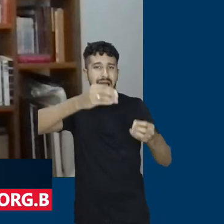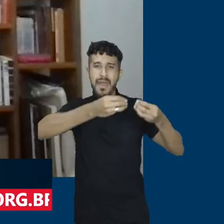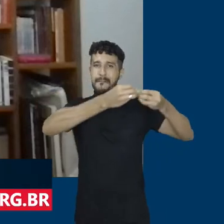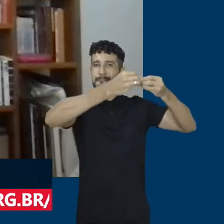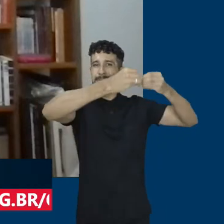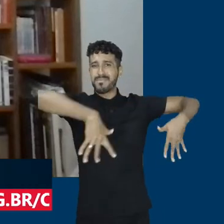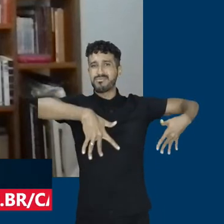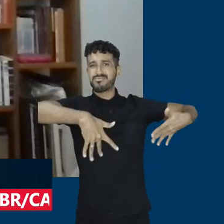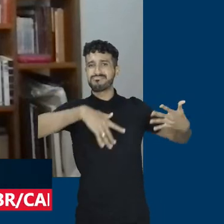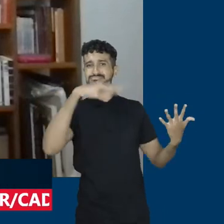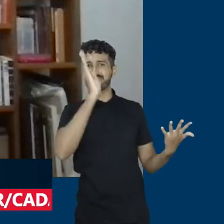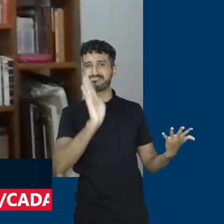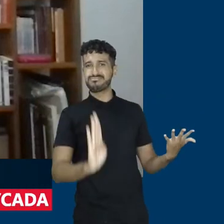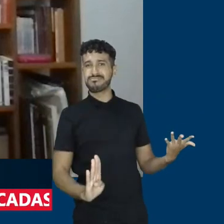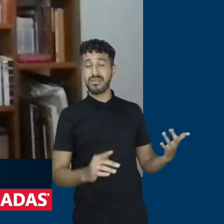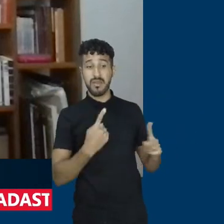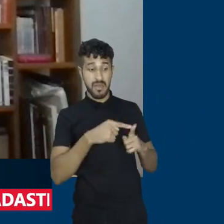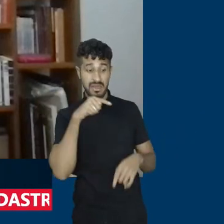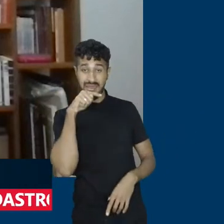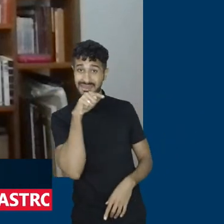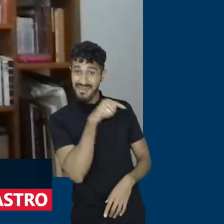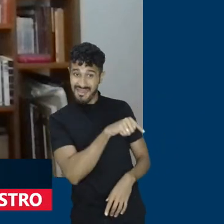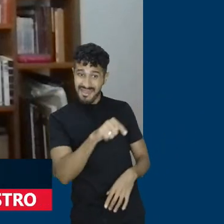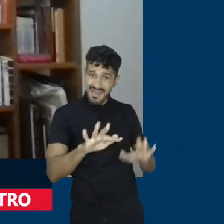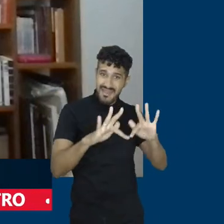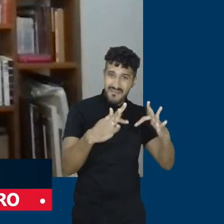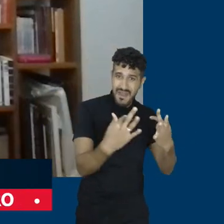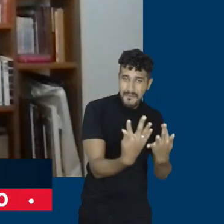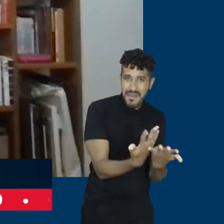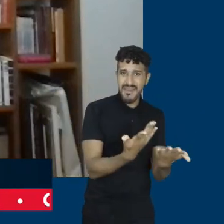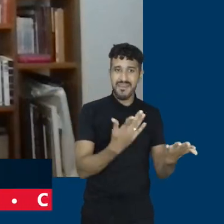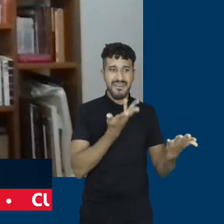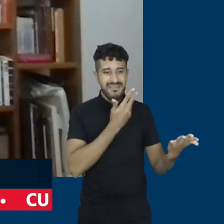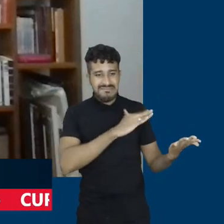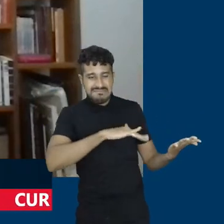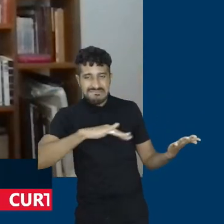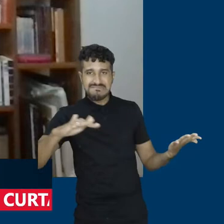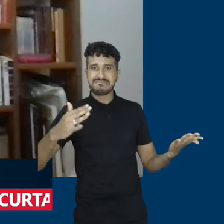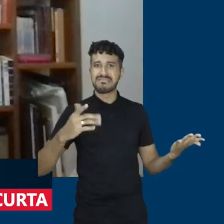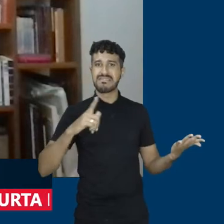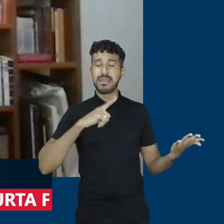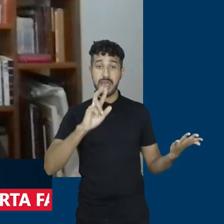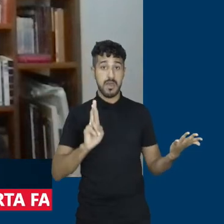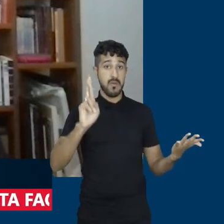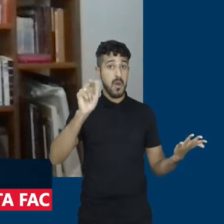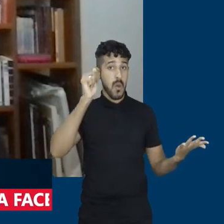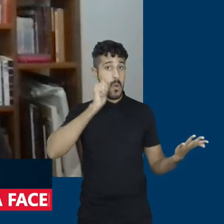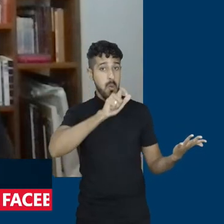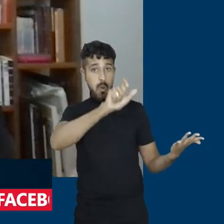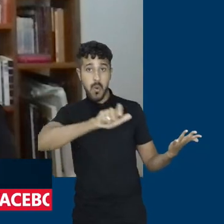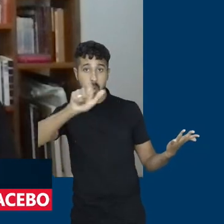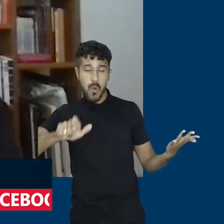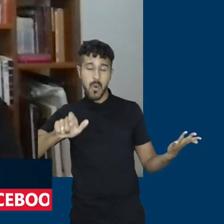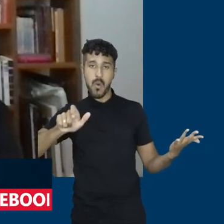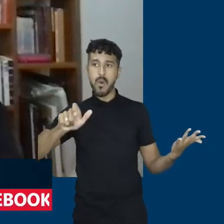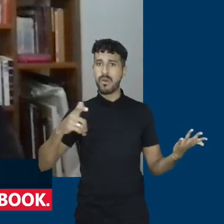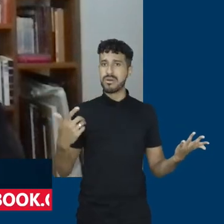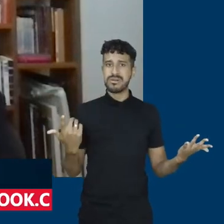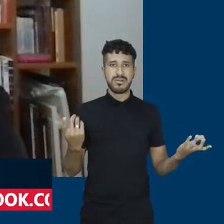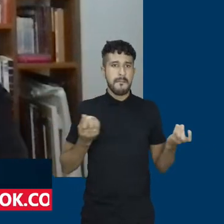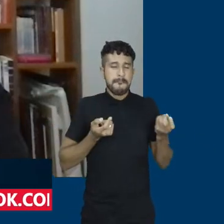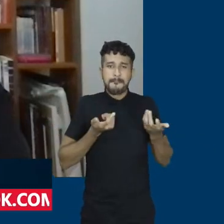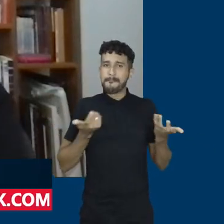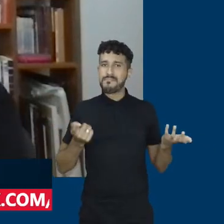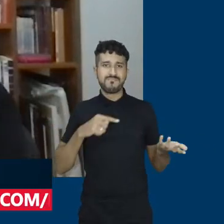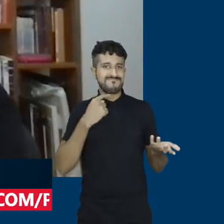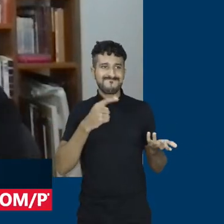quê? Porque é justamente nesses lares com crianças que você tem as chefes de família com menor espaço para